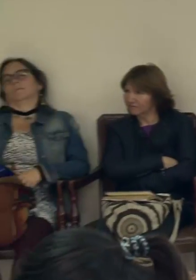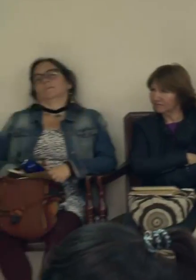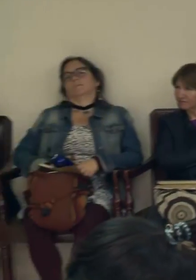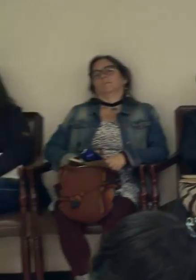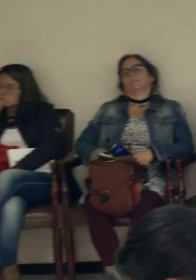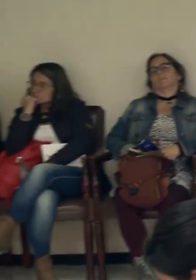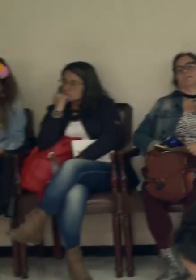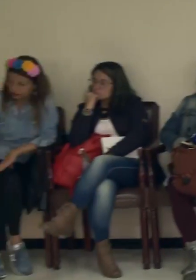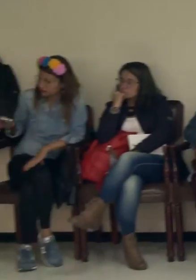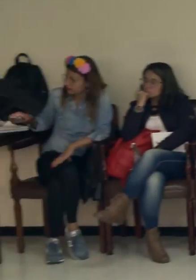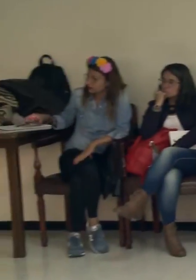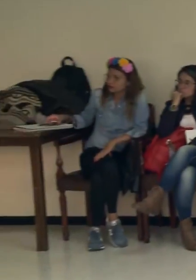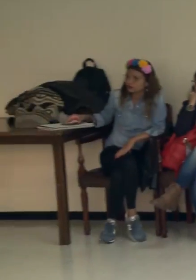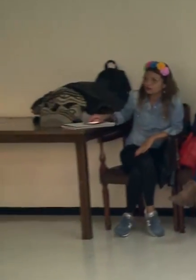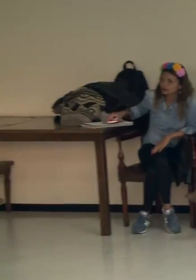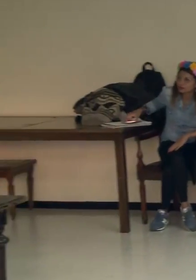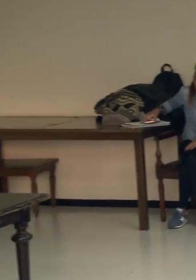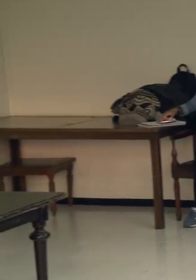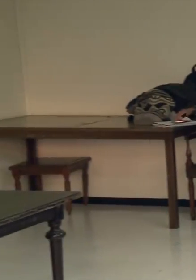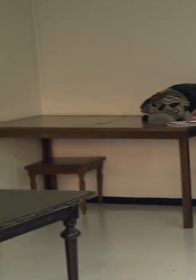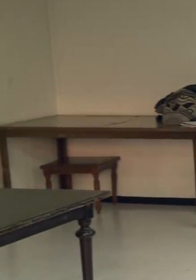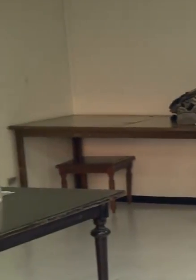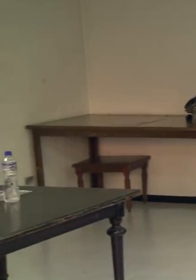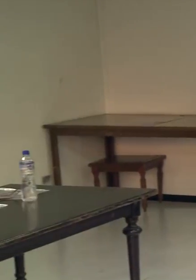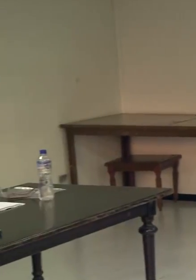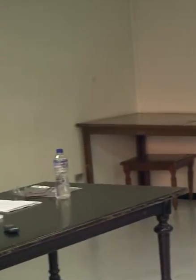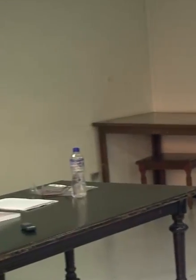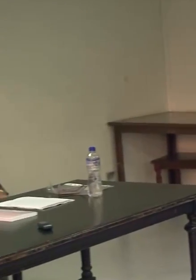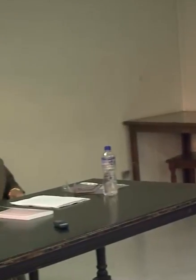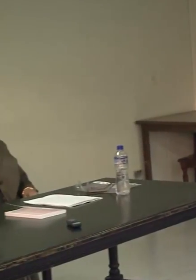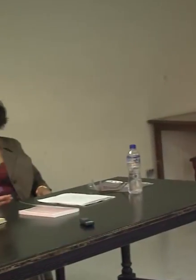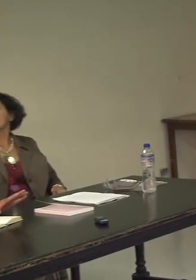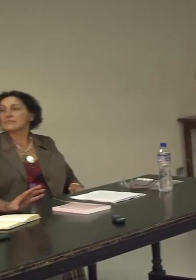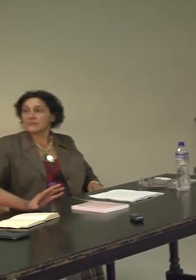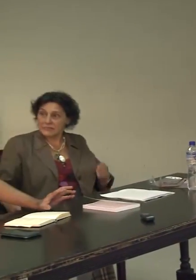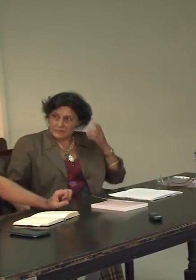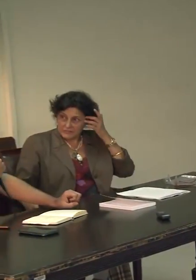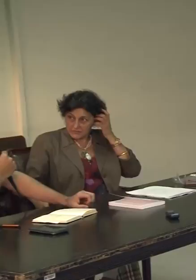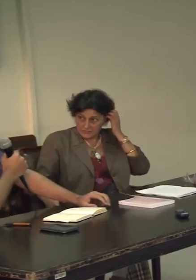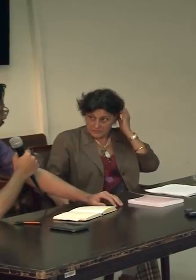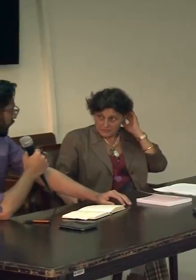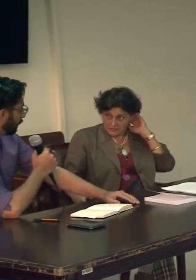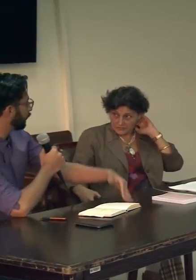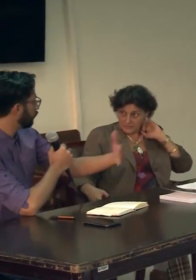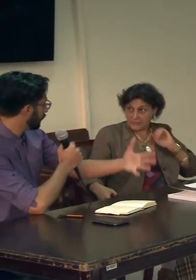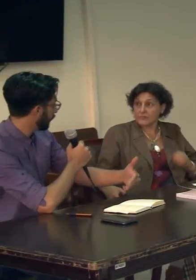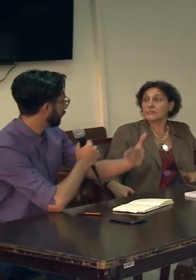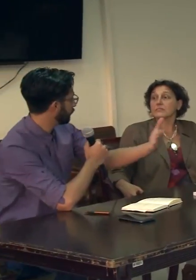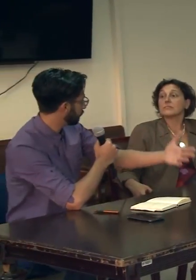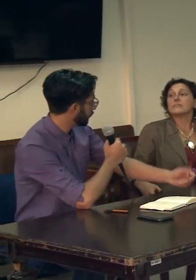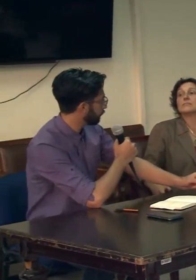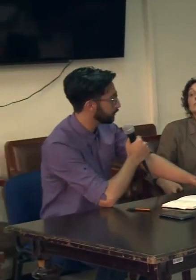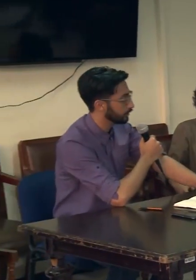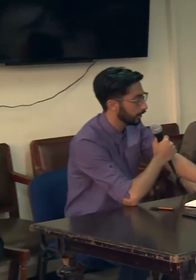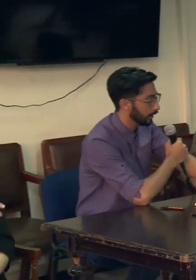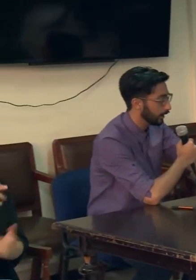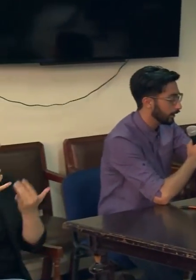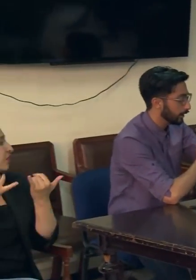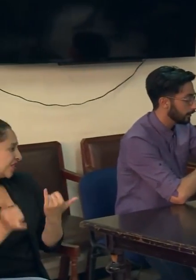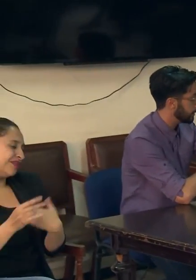Muchos mitos en torno al feminismo y siempre los ha habido, ¿no? Y como que justamente ahorita hablábamos de la dificultad de ir,